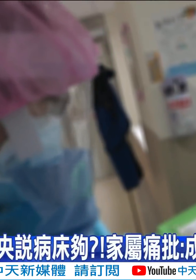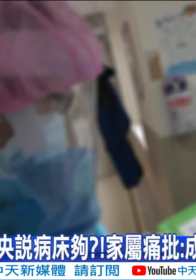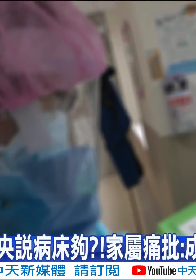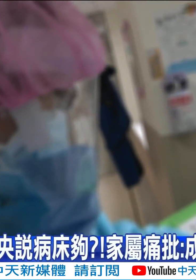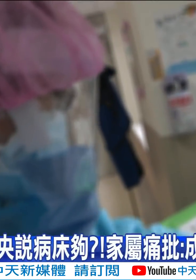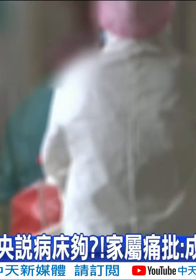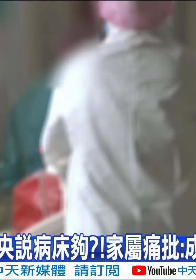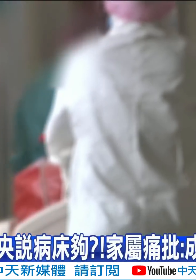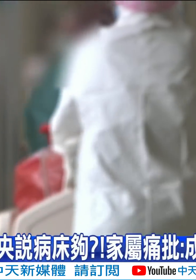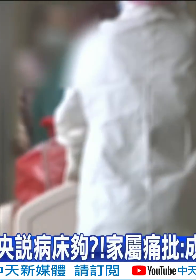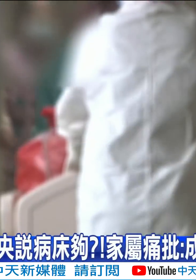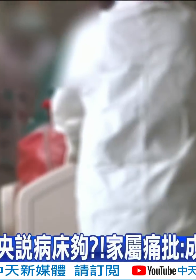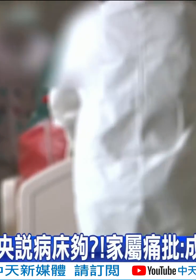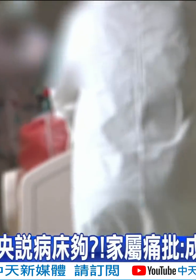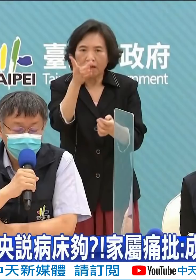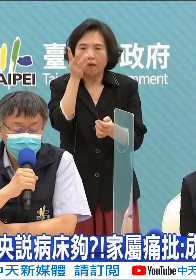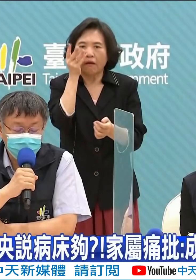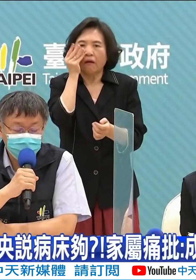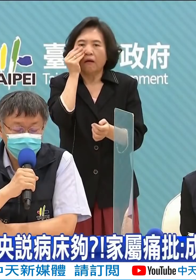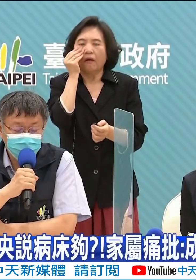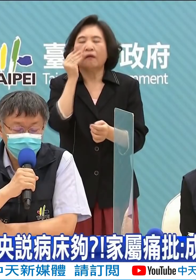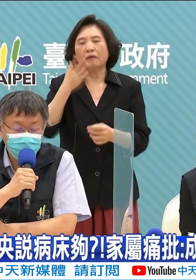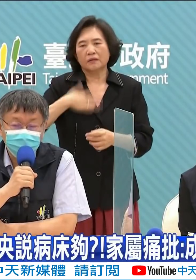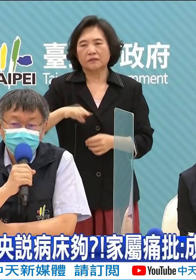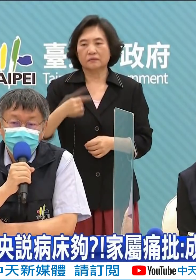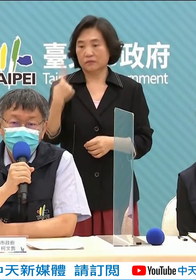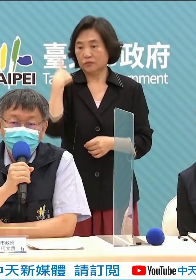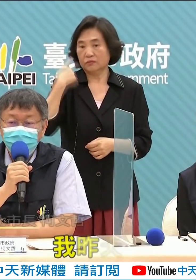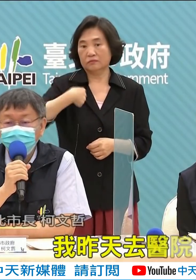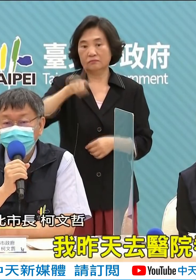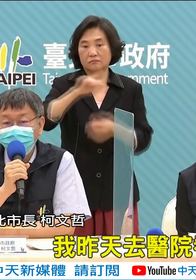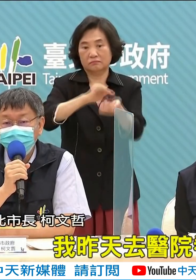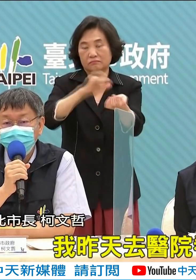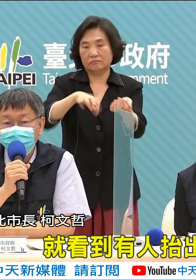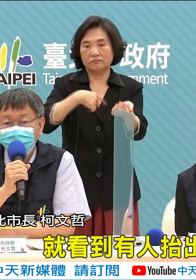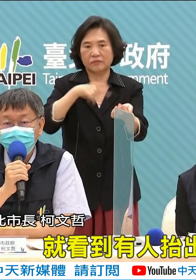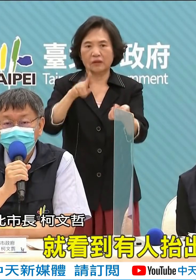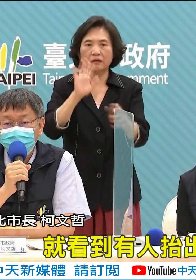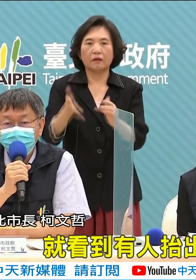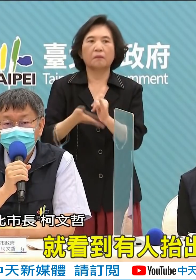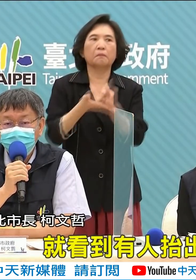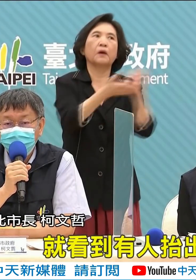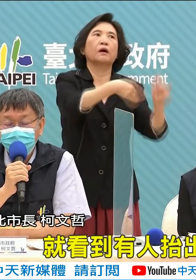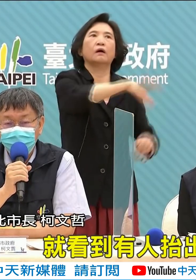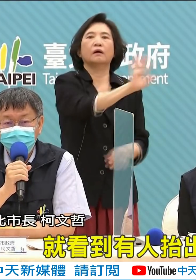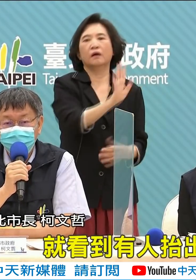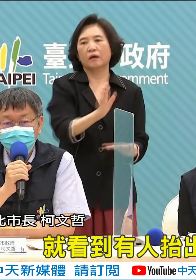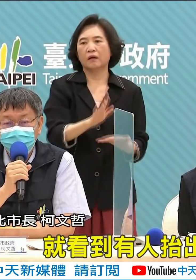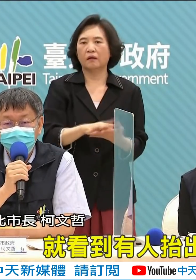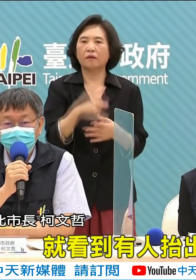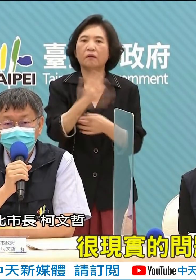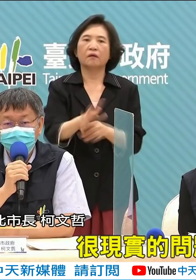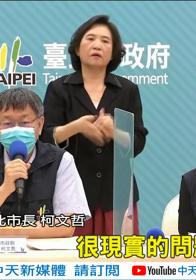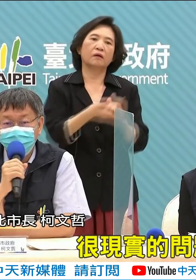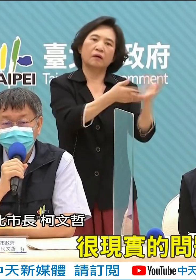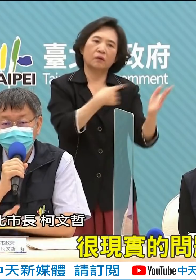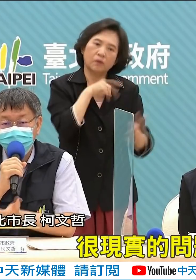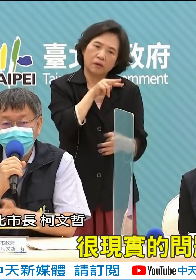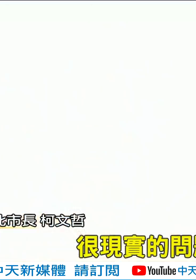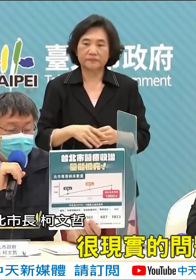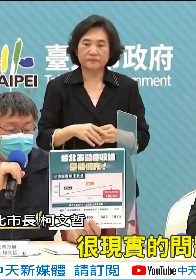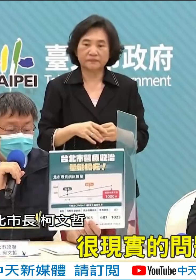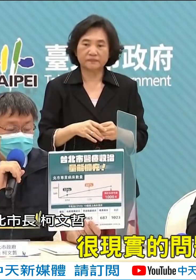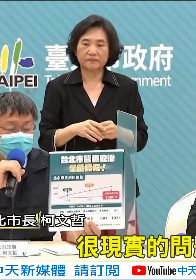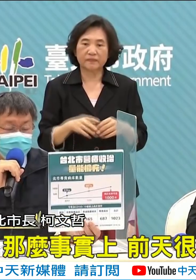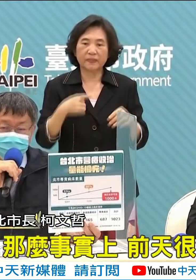变人球，送医遭拒，死在家里？ 我昨天去医院看你呢，就看到有人抬出去啊，这很现实的